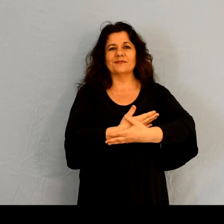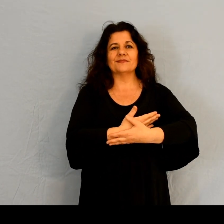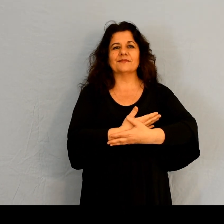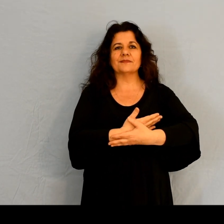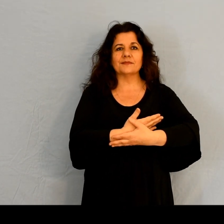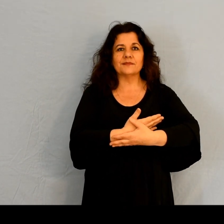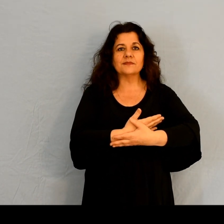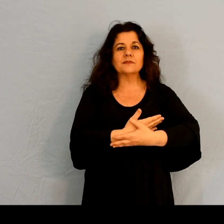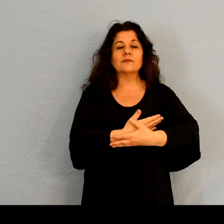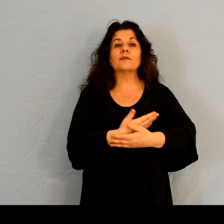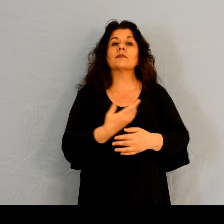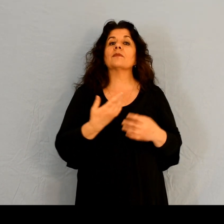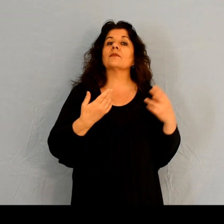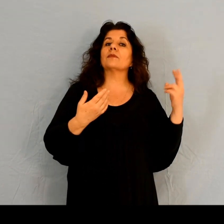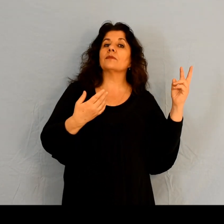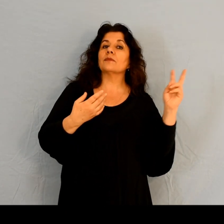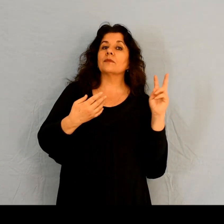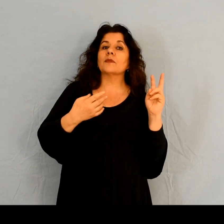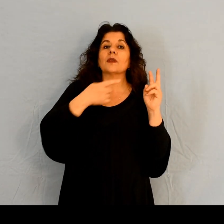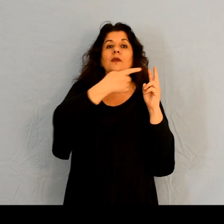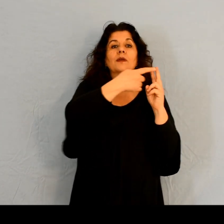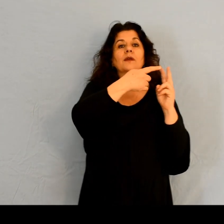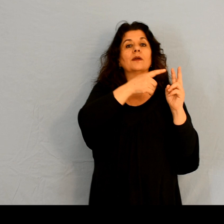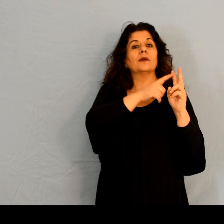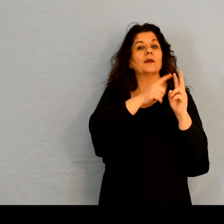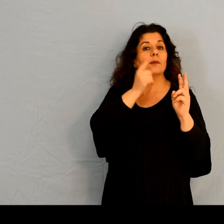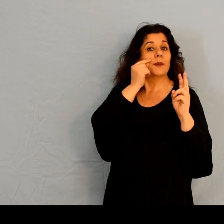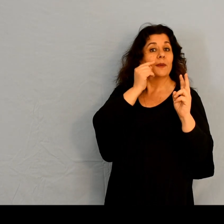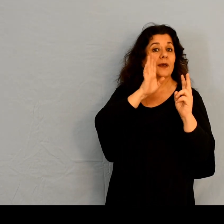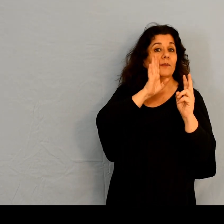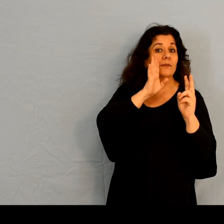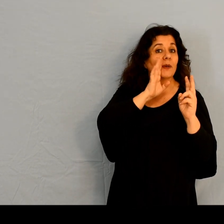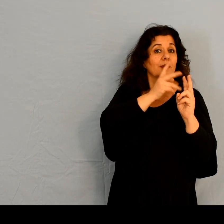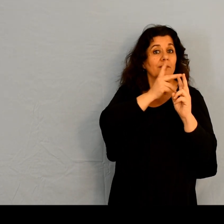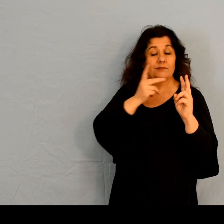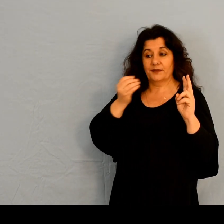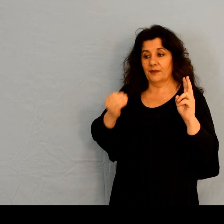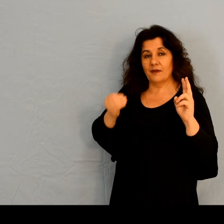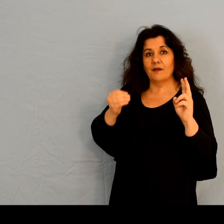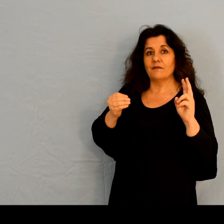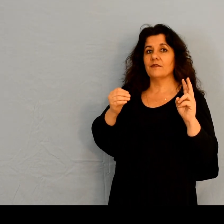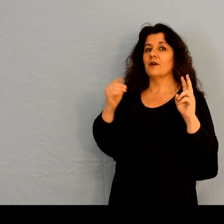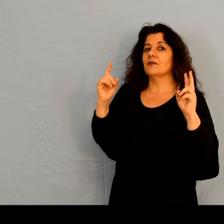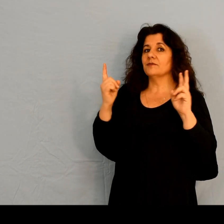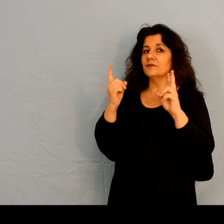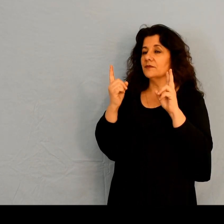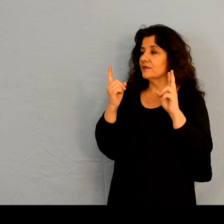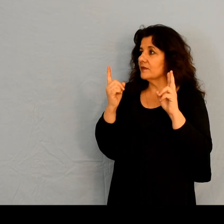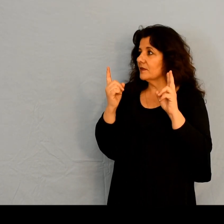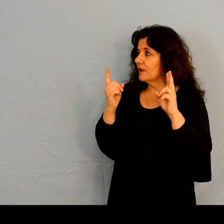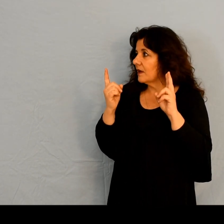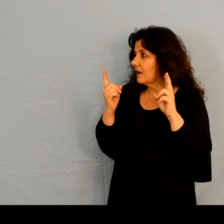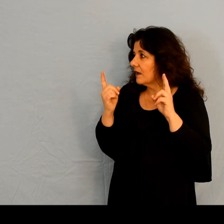Le père et la mère de l'enfant s'étonnaient de ce qui était dit de lui.